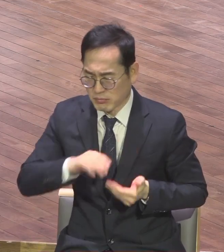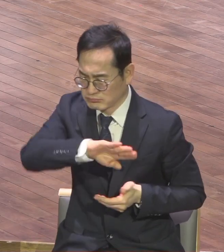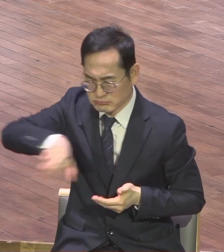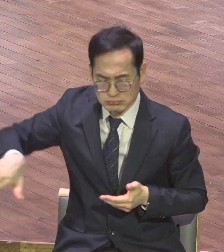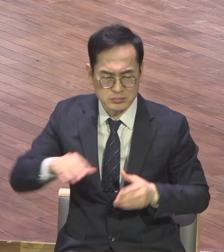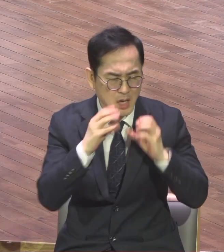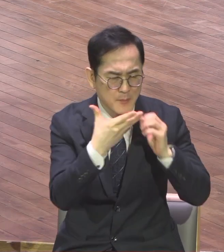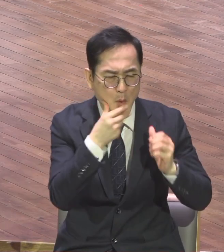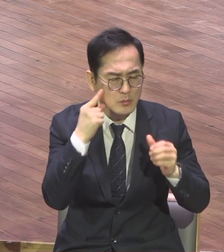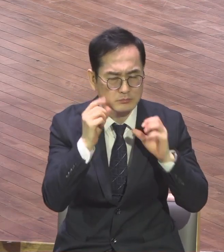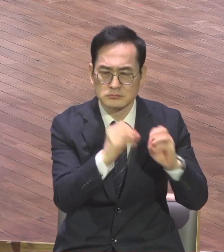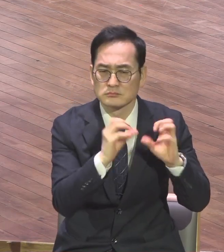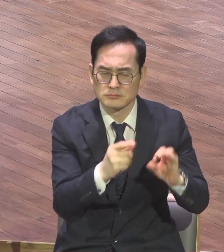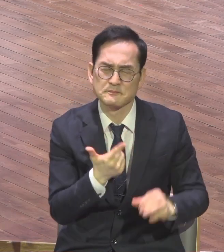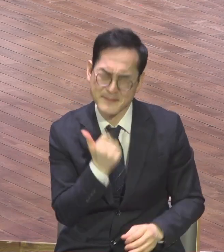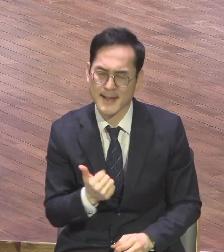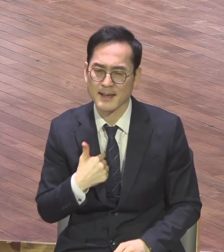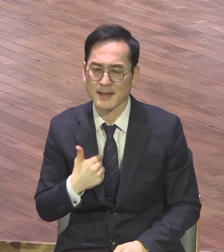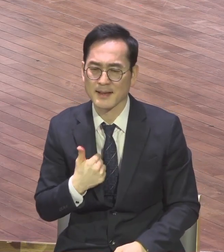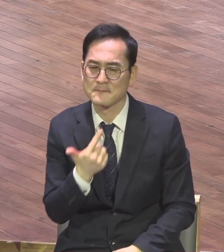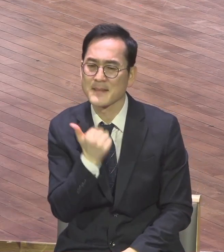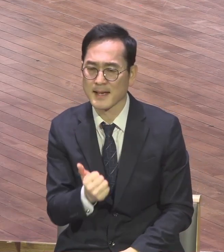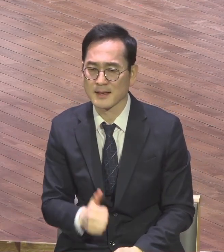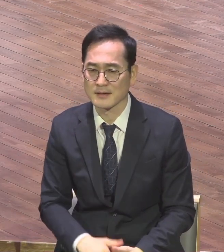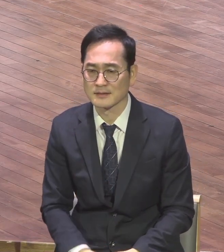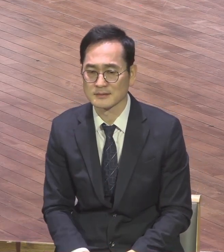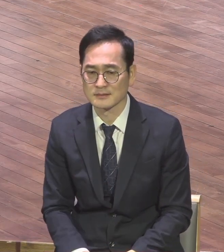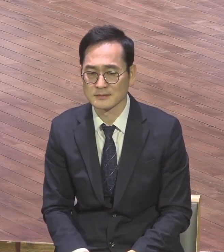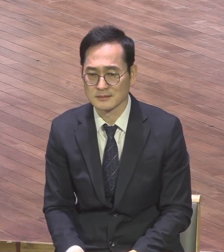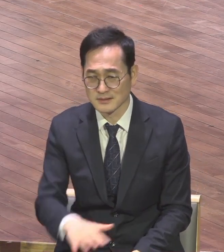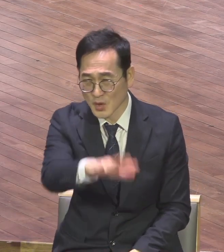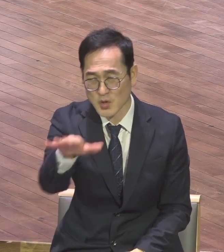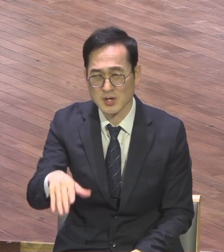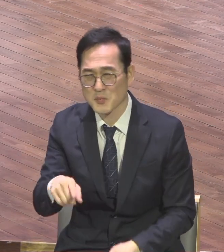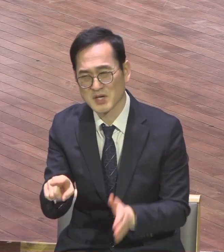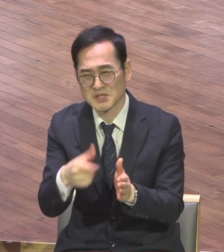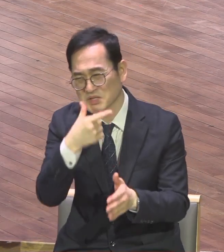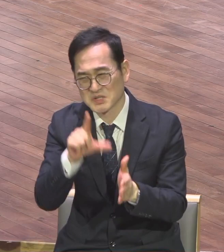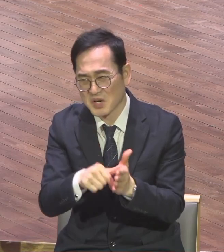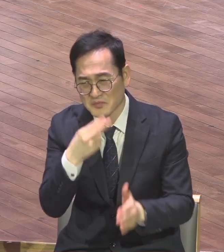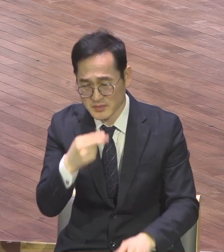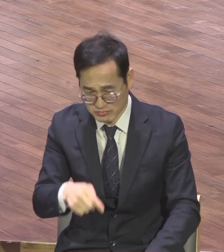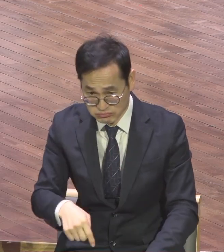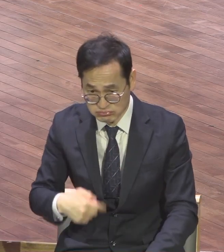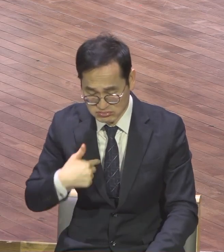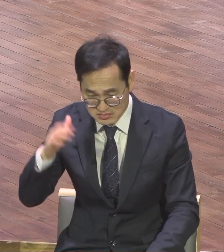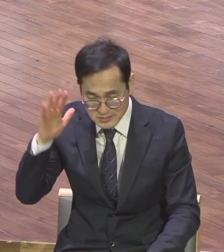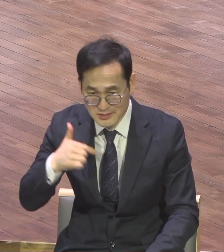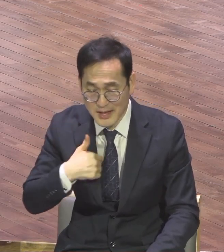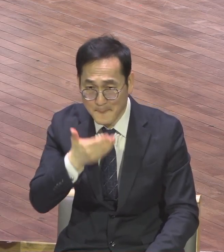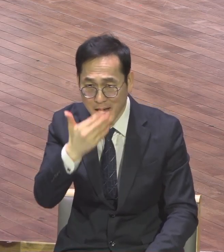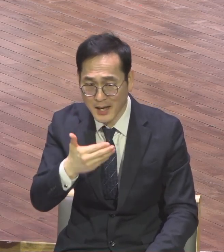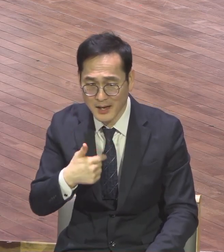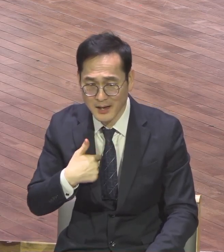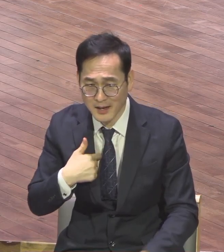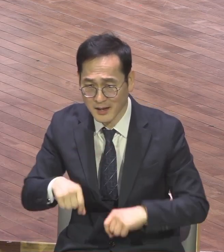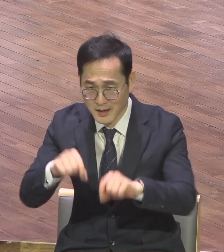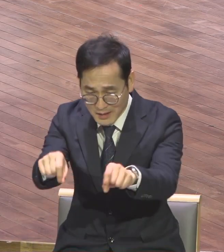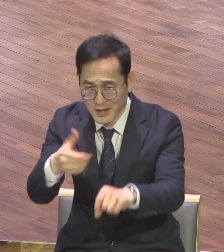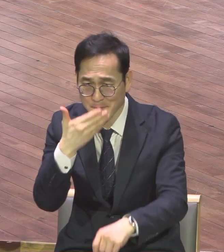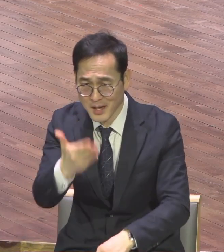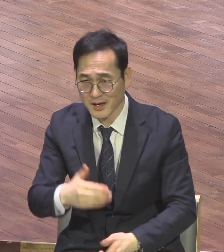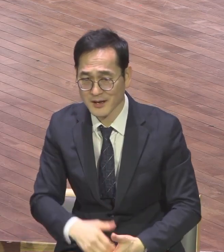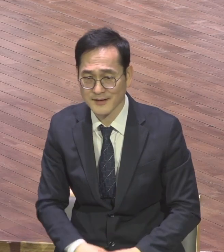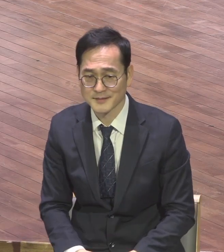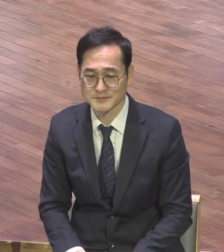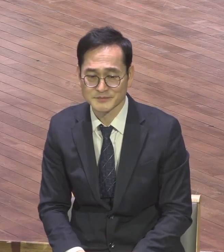안 해보고 한 말 합니까? 다 믿음이 없어서 그래요. 다 은혜 못 받아서 그래요. 사명 못 깨달아서 그랬지. 다른 변명하면